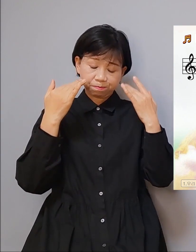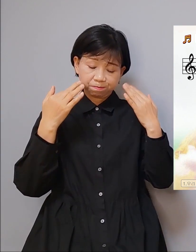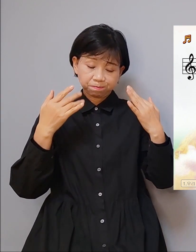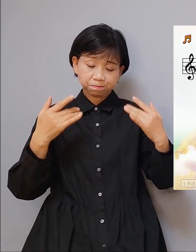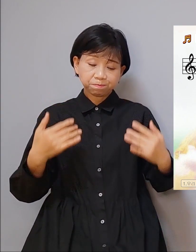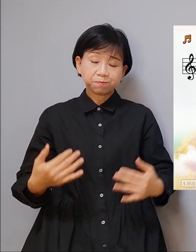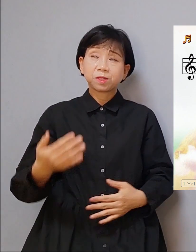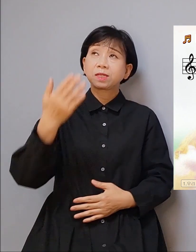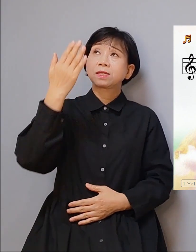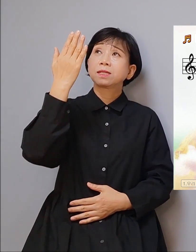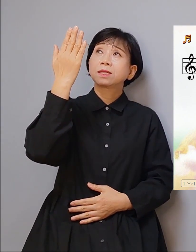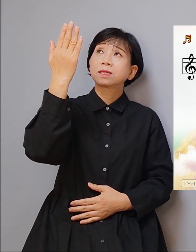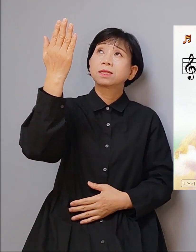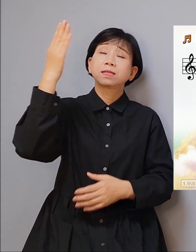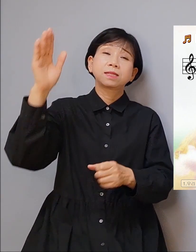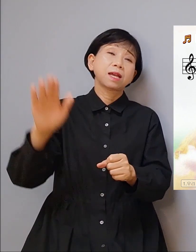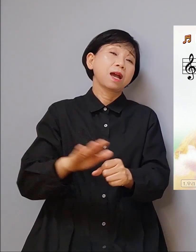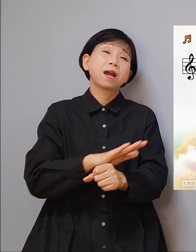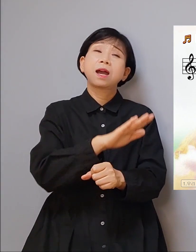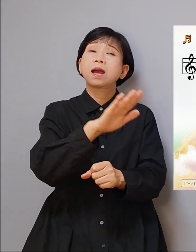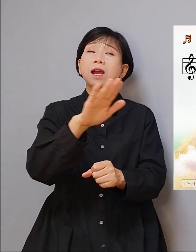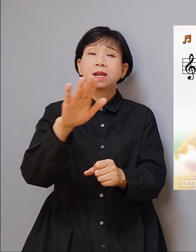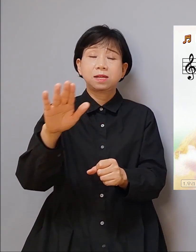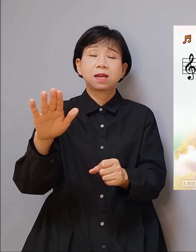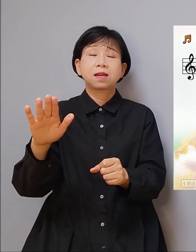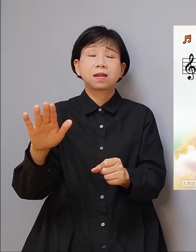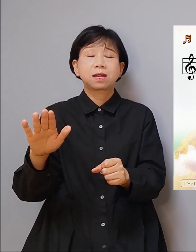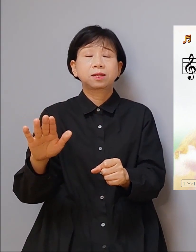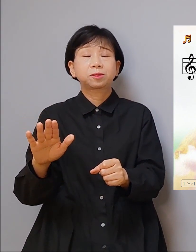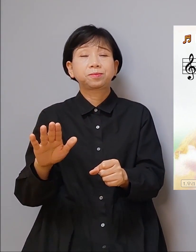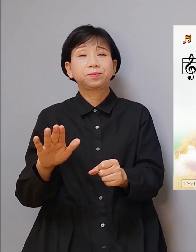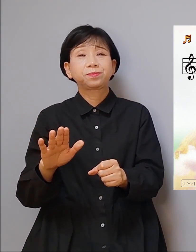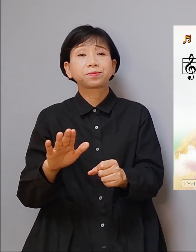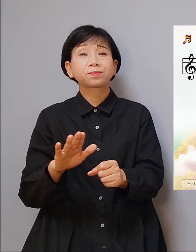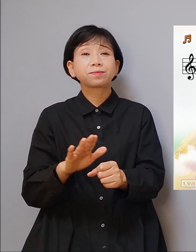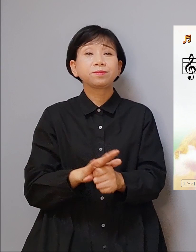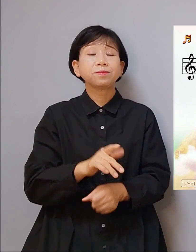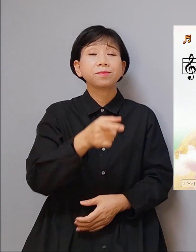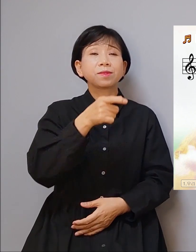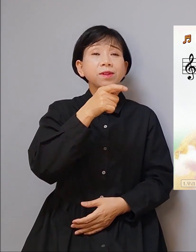십자가에서 쏟으신 그 사랑